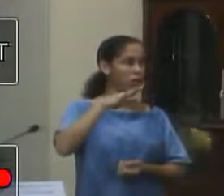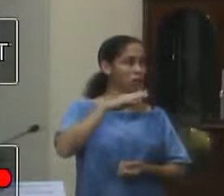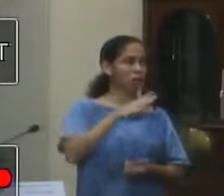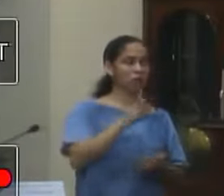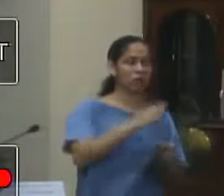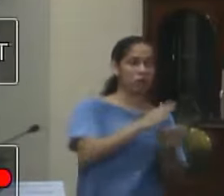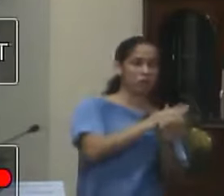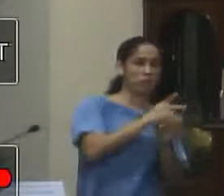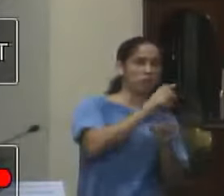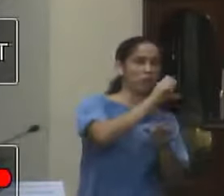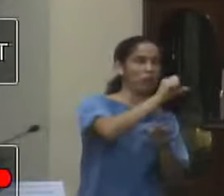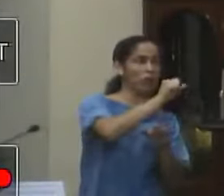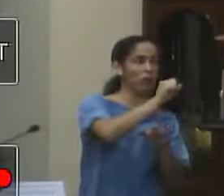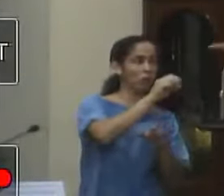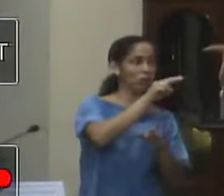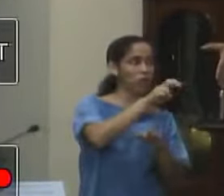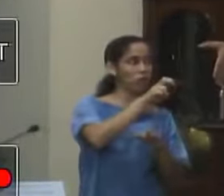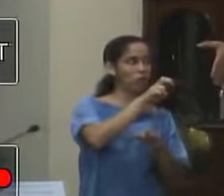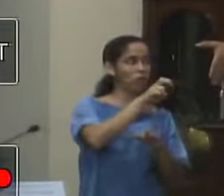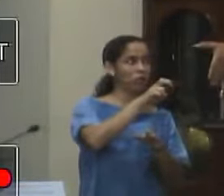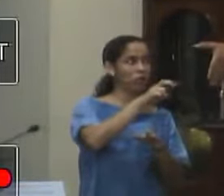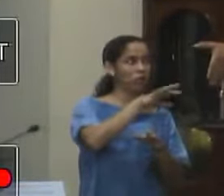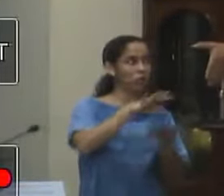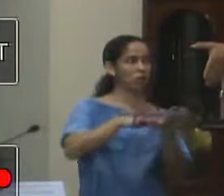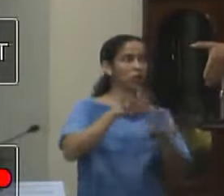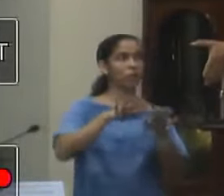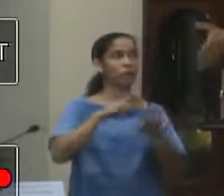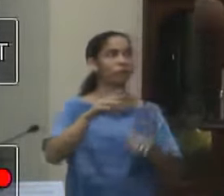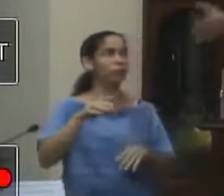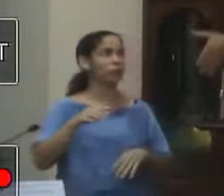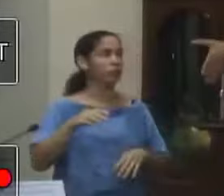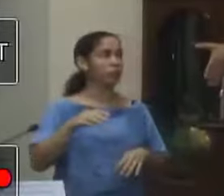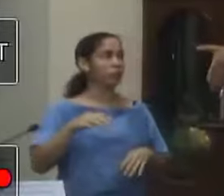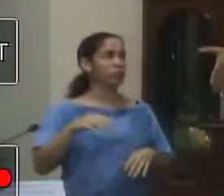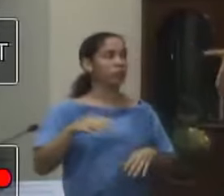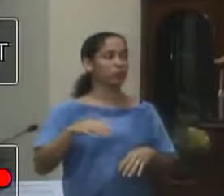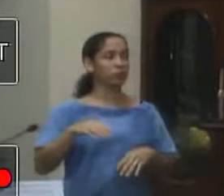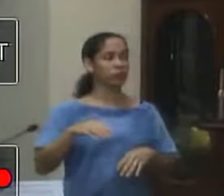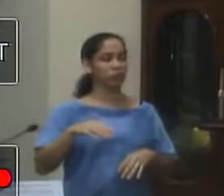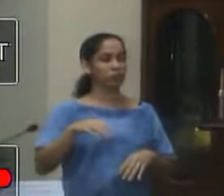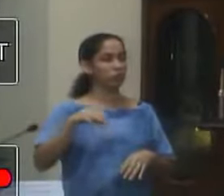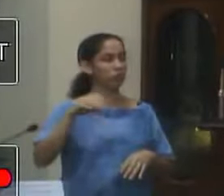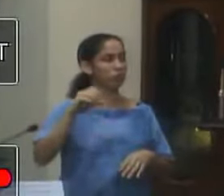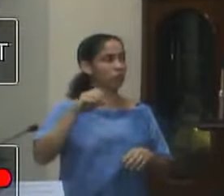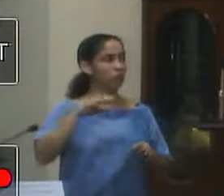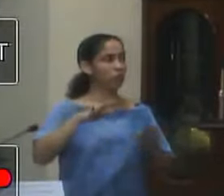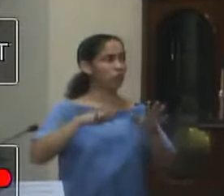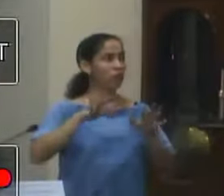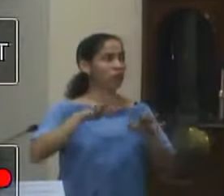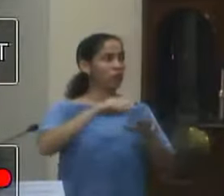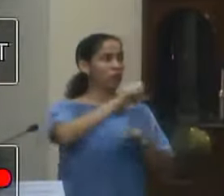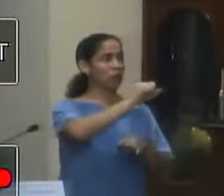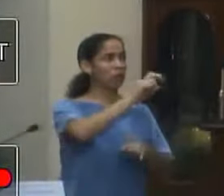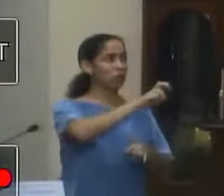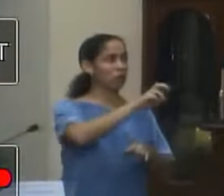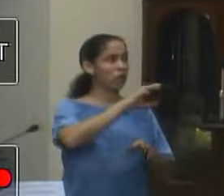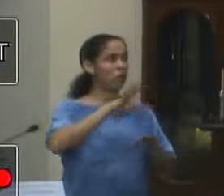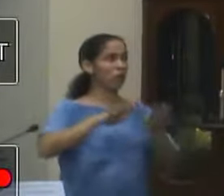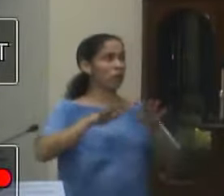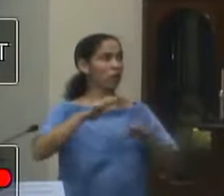pessimista e otimista para o Estado, otimista para o município. não sei se são 85%